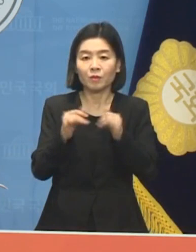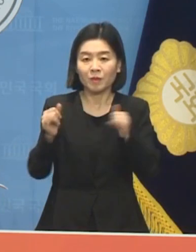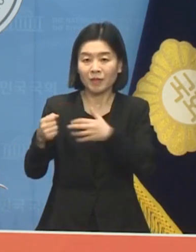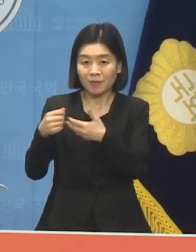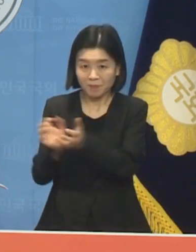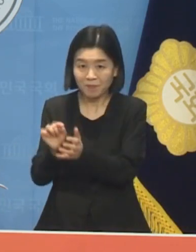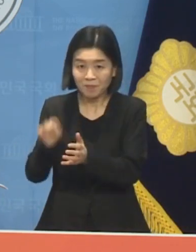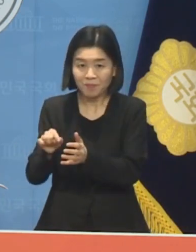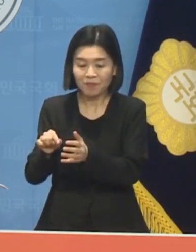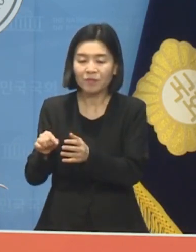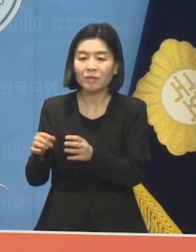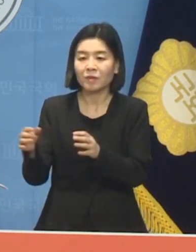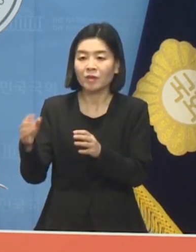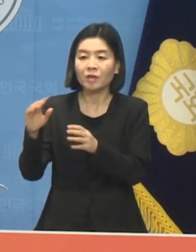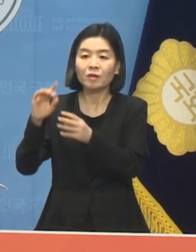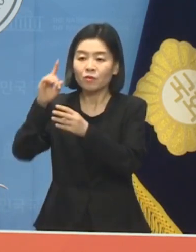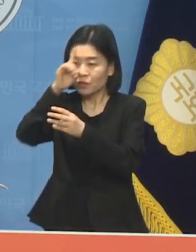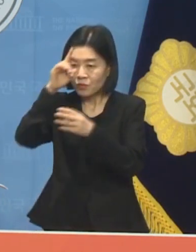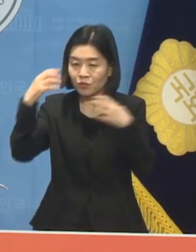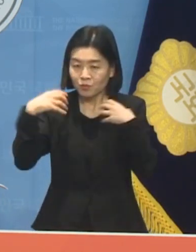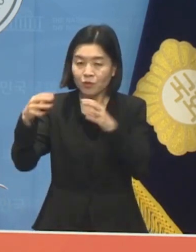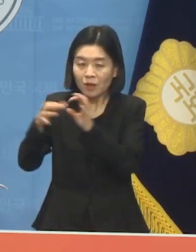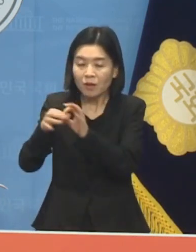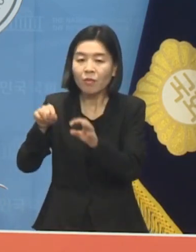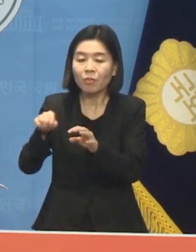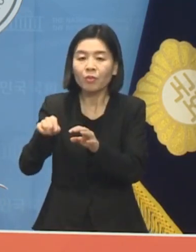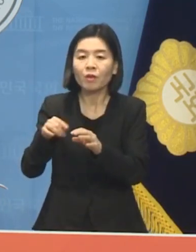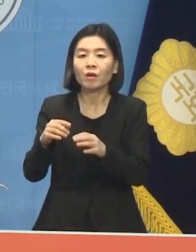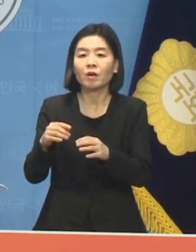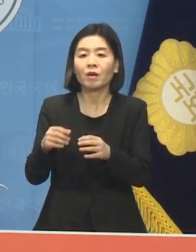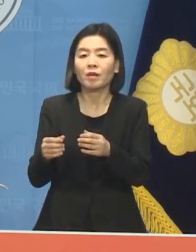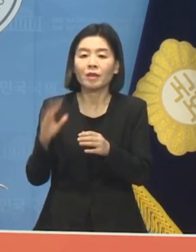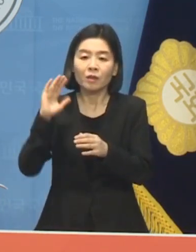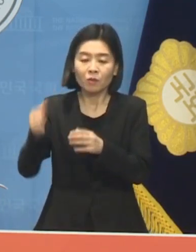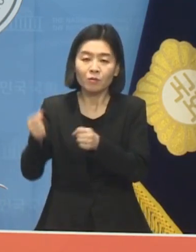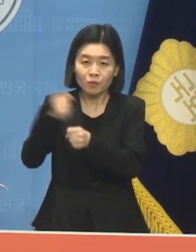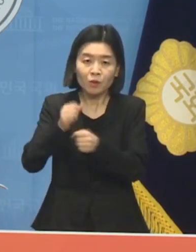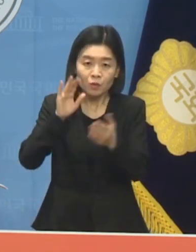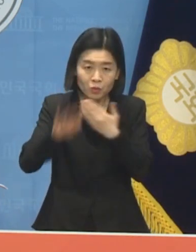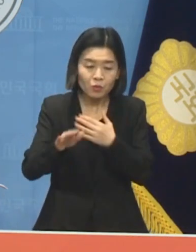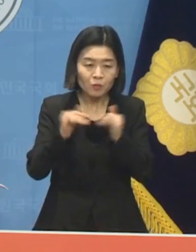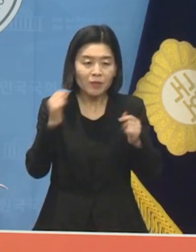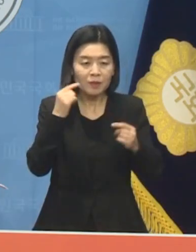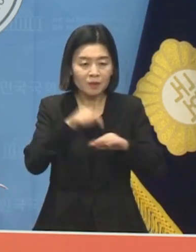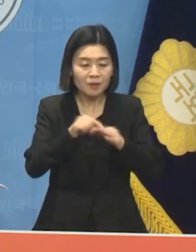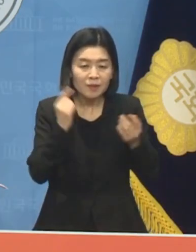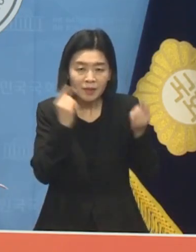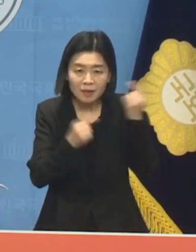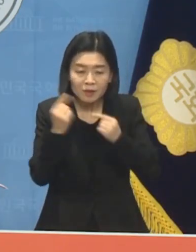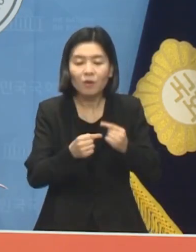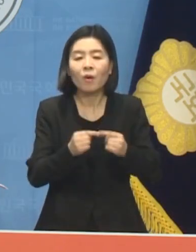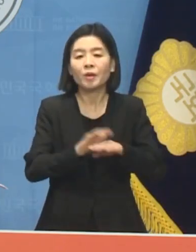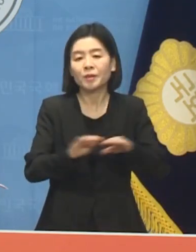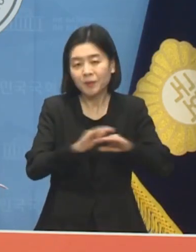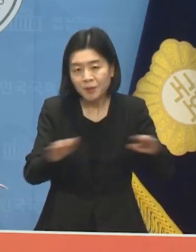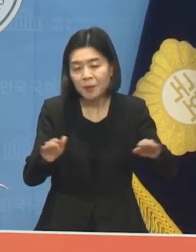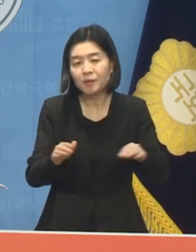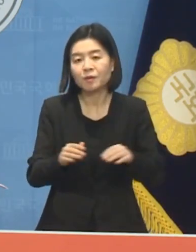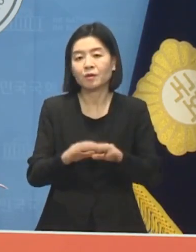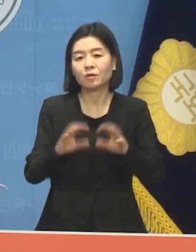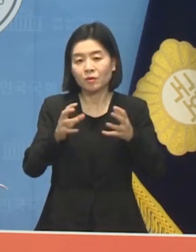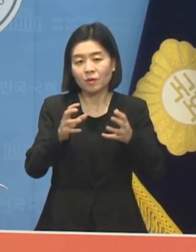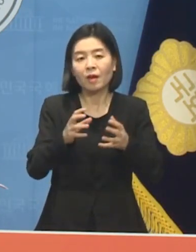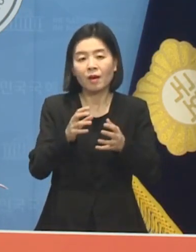복귀 후 국민의 상처를 치유하고 제2의 건국정신으로 국가 경영을 하고 드러난 입법부,